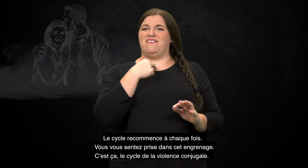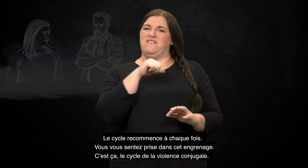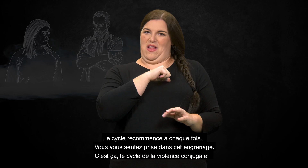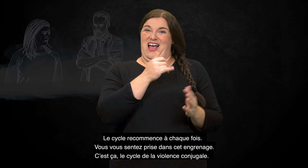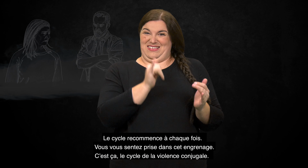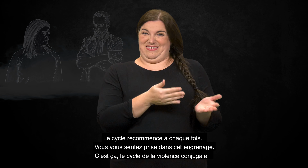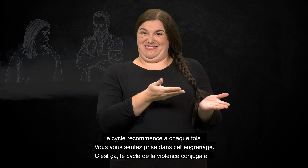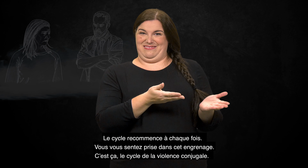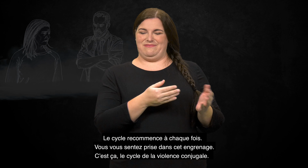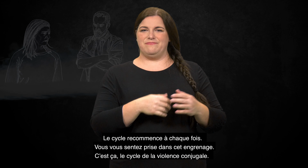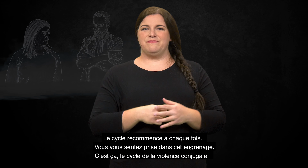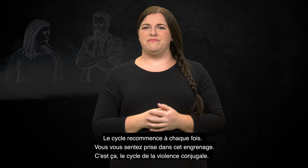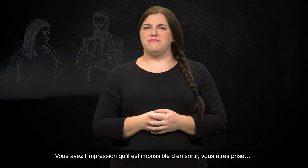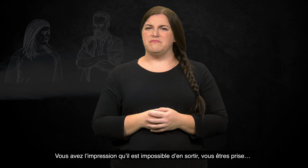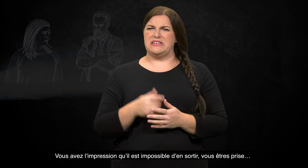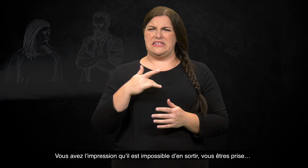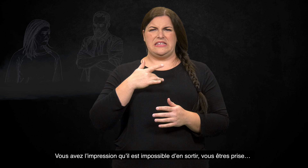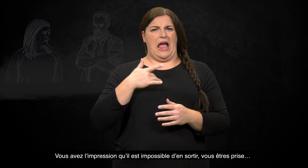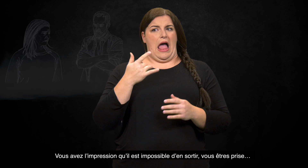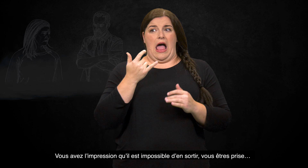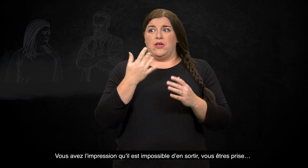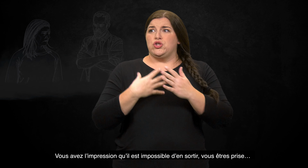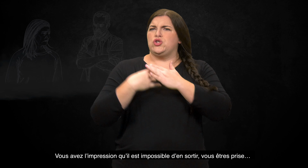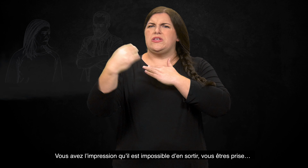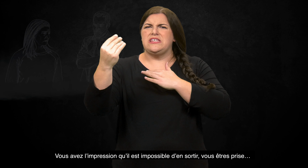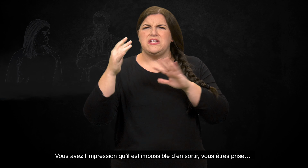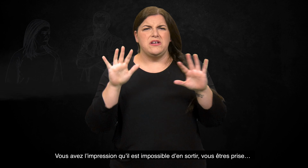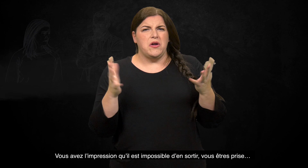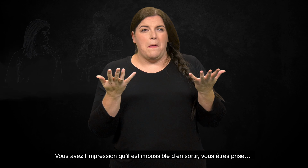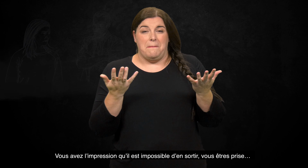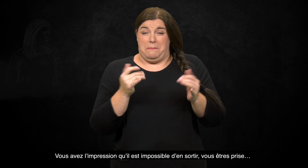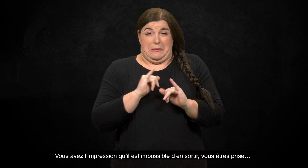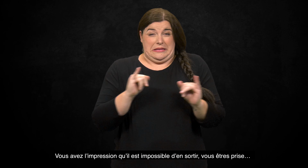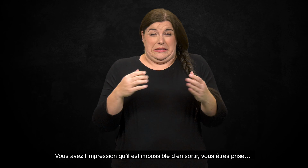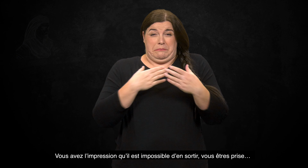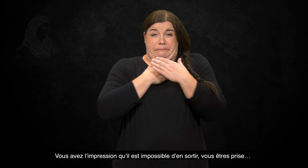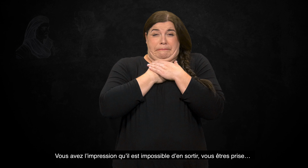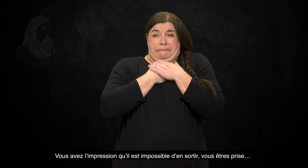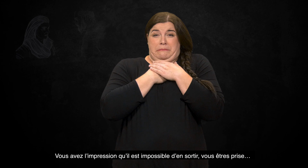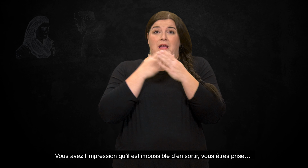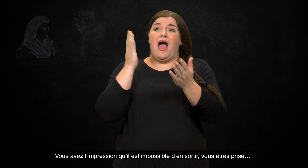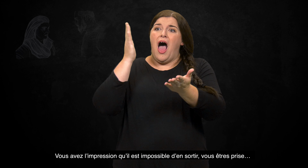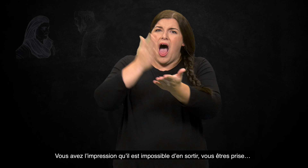conjugale. Vous avez l'impression qu'il est impossible d'en sortir. Vous êtes prise.